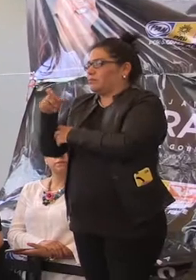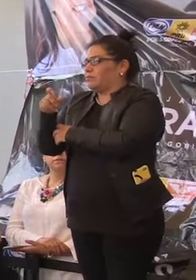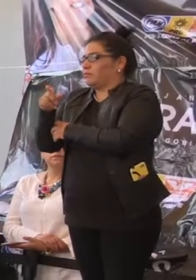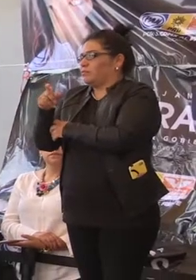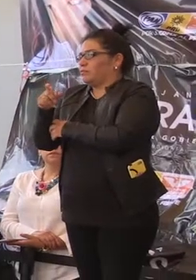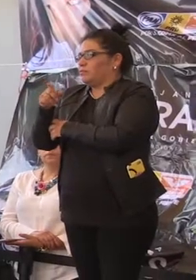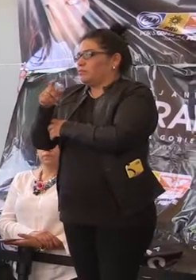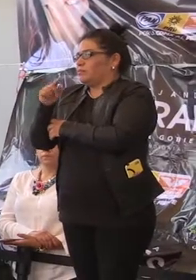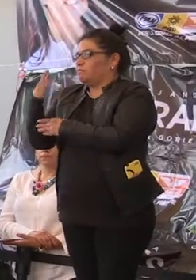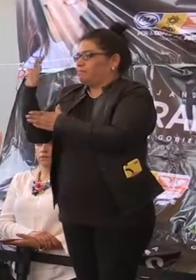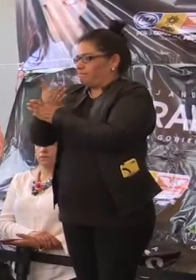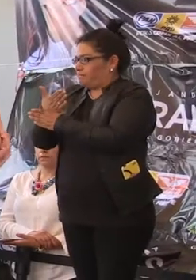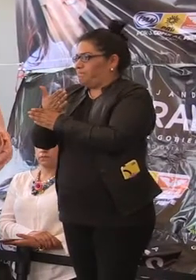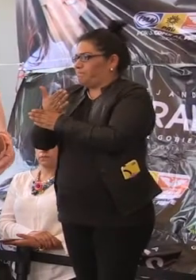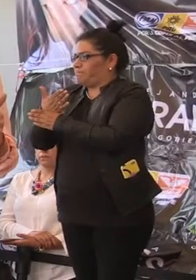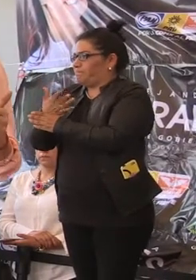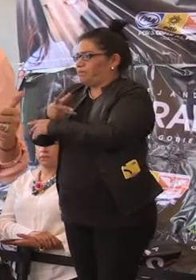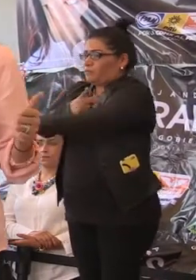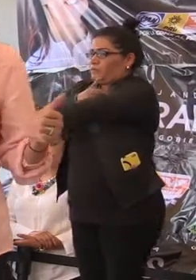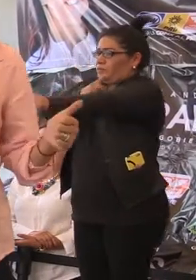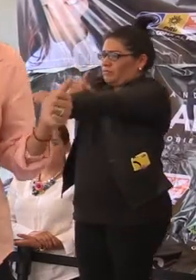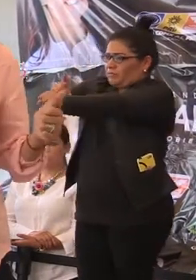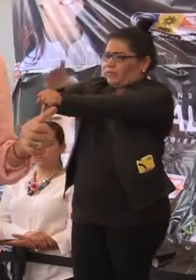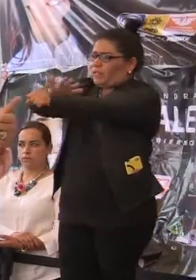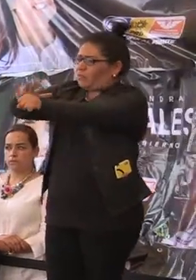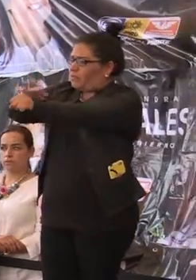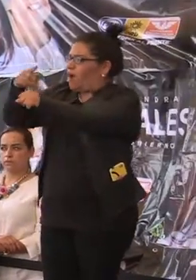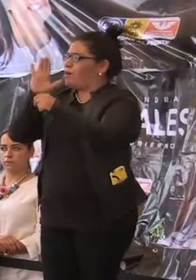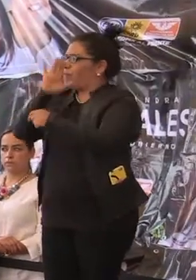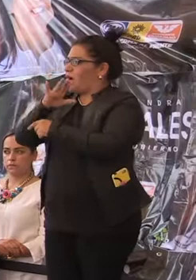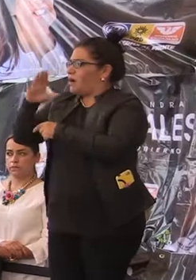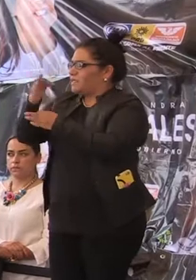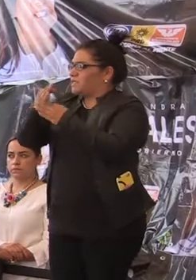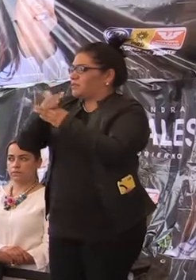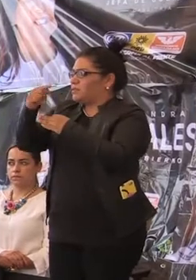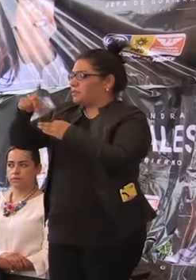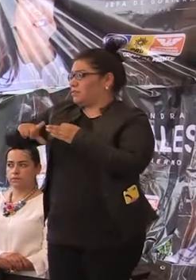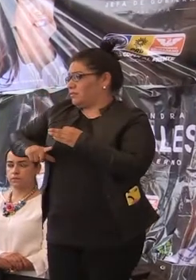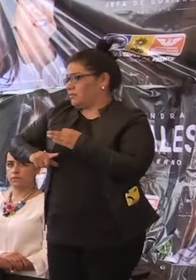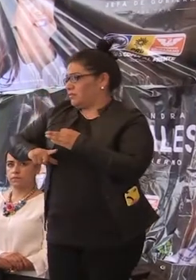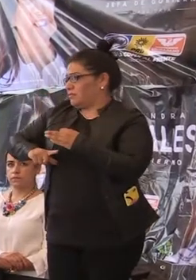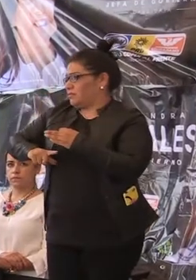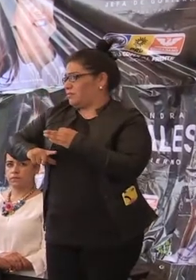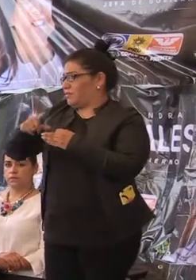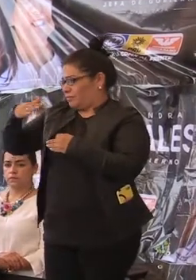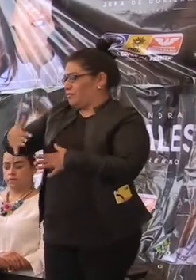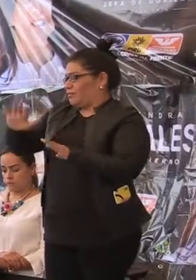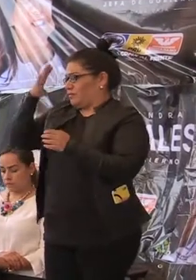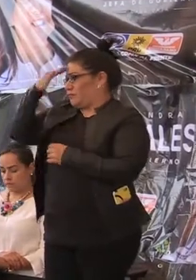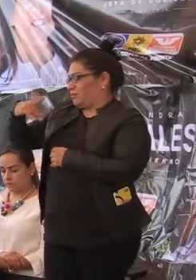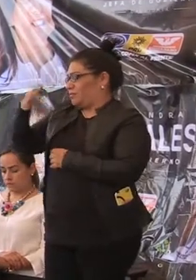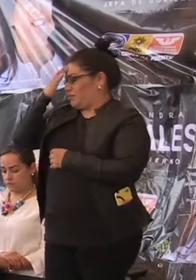decir, ha entrado por las delegaciones que ha malgobernado Morena. Porque ustedes ya los conocen, se la